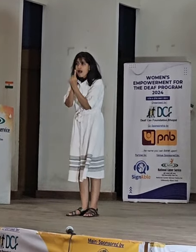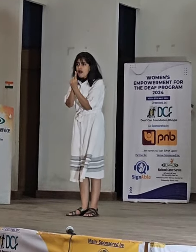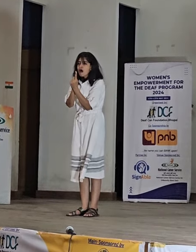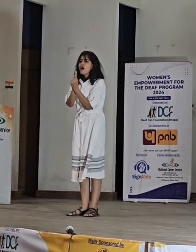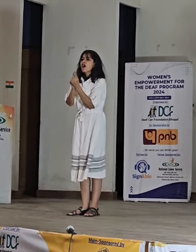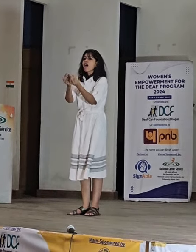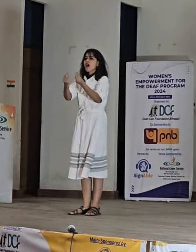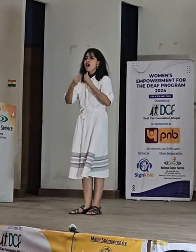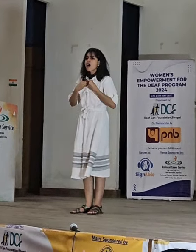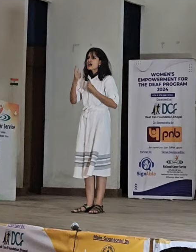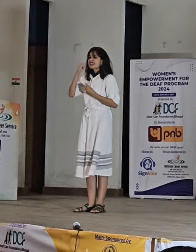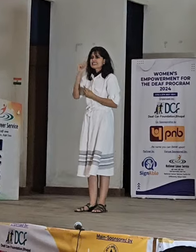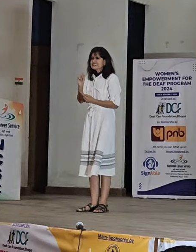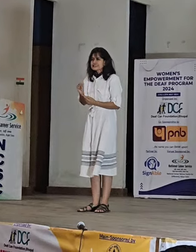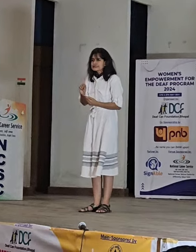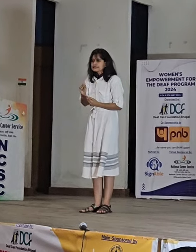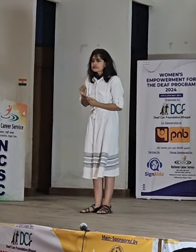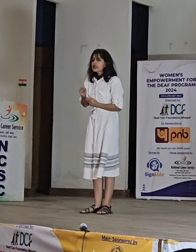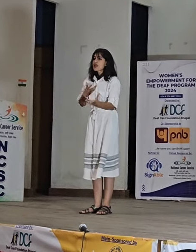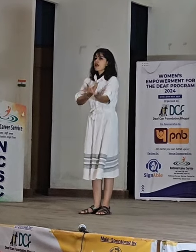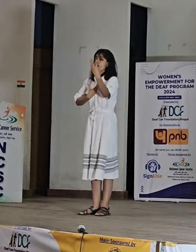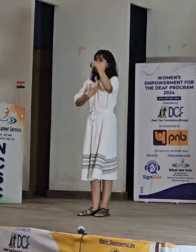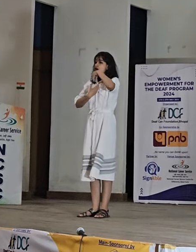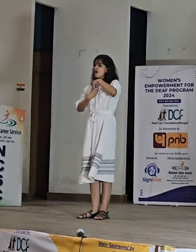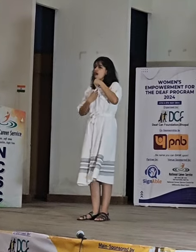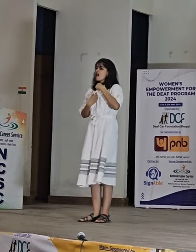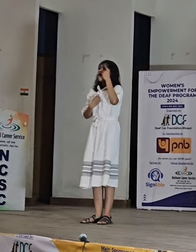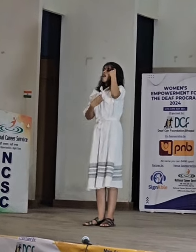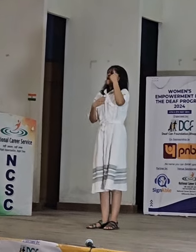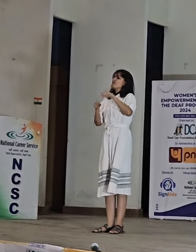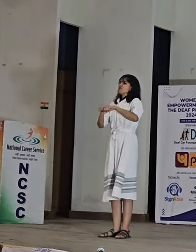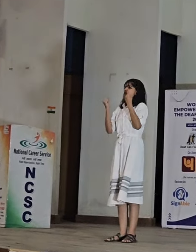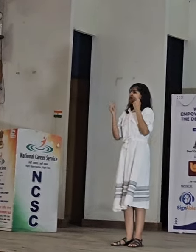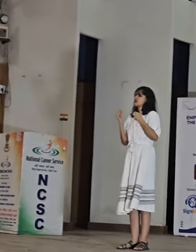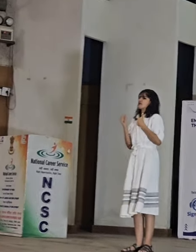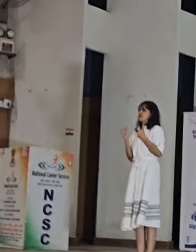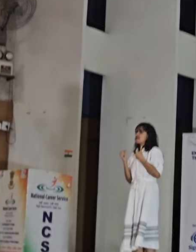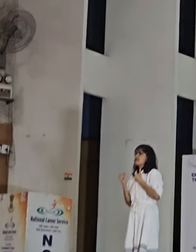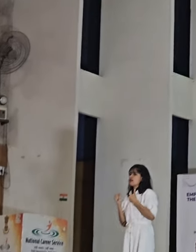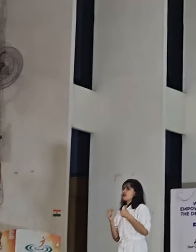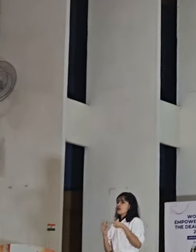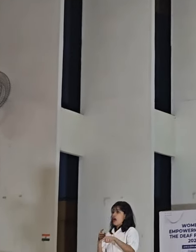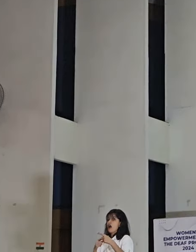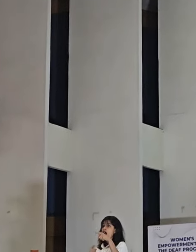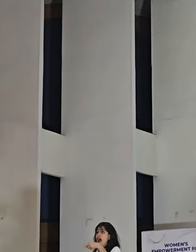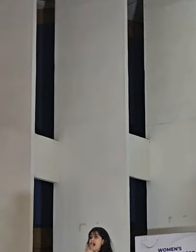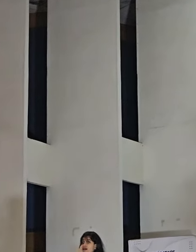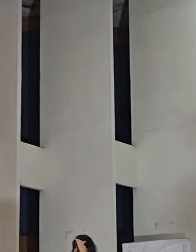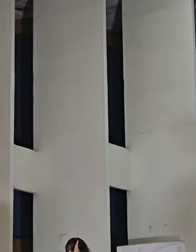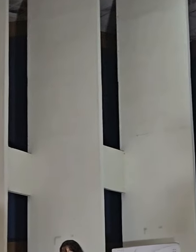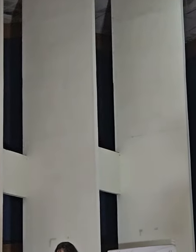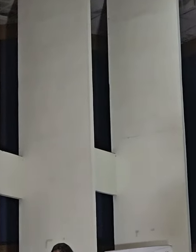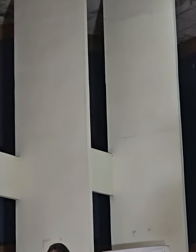है ये चीज, मैंने भी बोला कि अरे ऐसा नहीं होता है, अरे दिखता है सबको क्लियर, तो क्या बात कर रहे हो करके, जब मुझे वो चीज पूरे